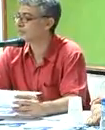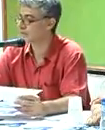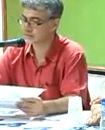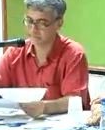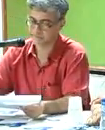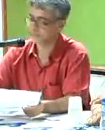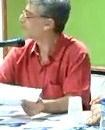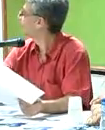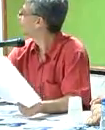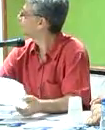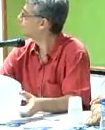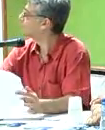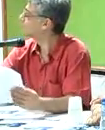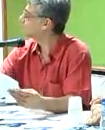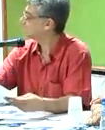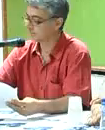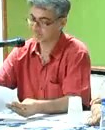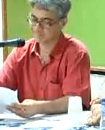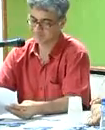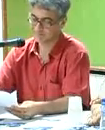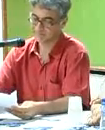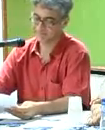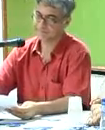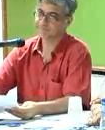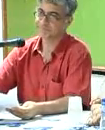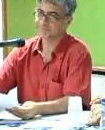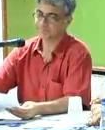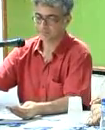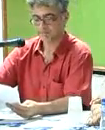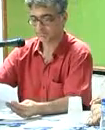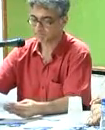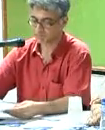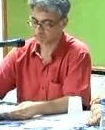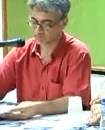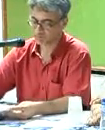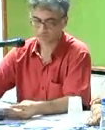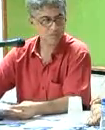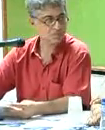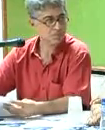वाली पोस्ट आपको उनके लिए आइडेंटिफाई करनी है। तो कोर्ट ने वो डायरेक्शन इश्यू किया।